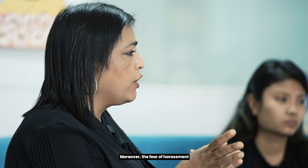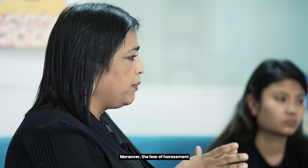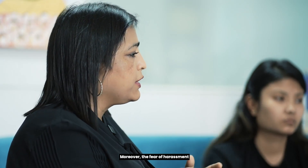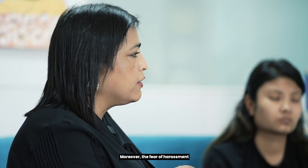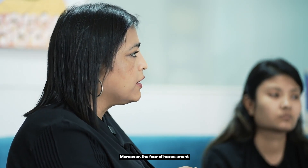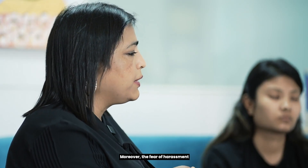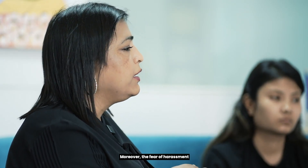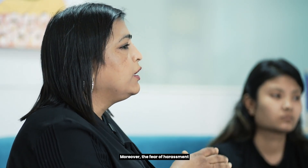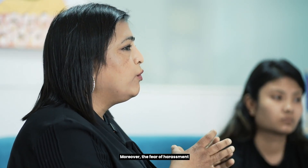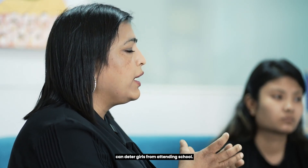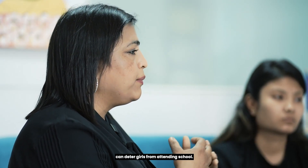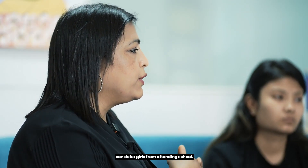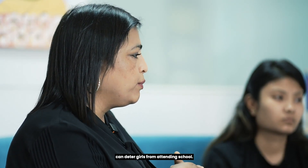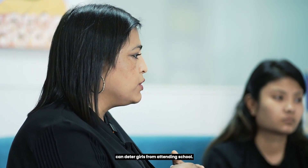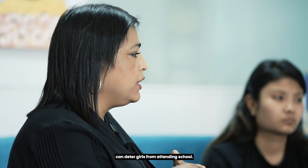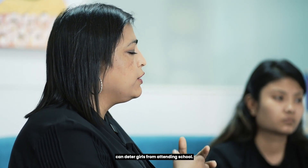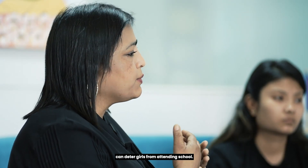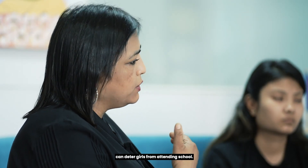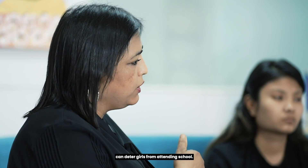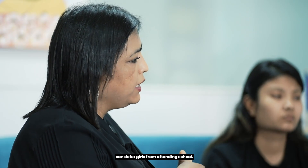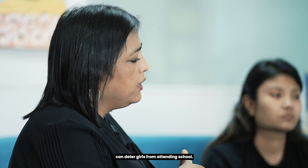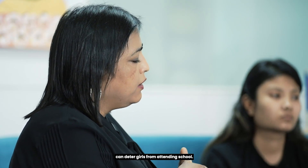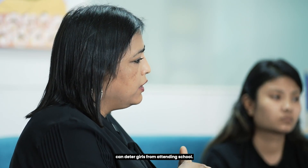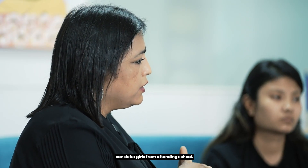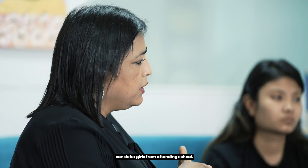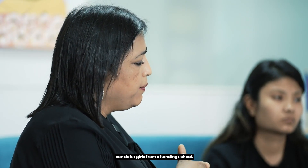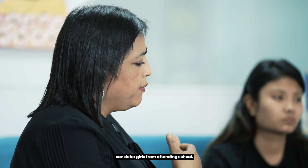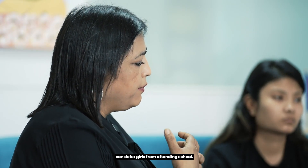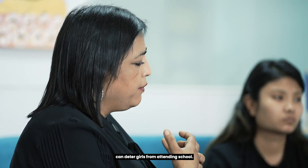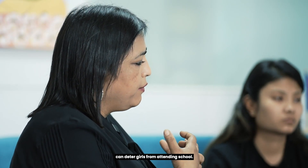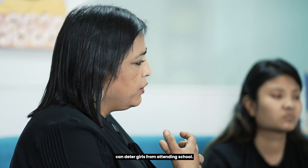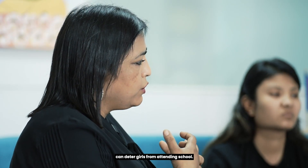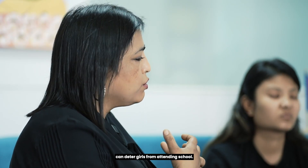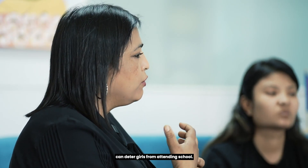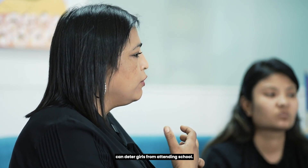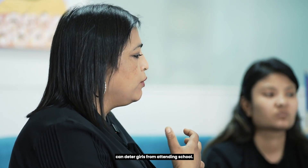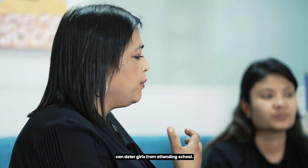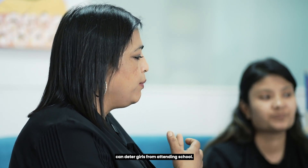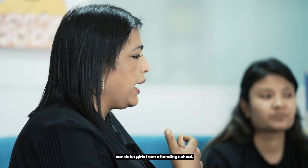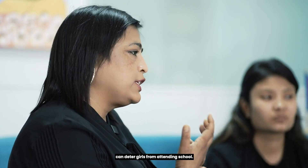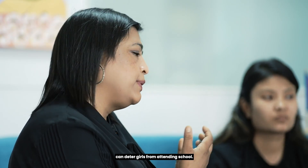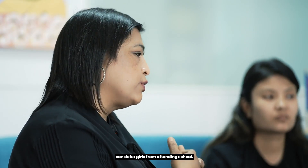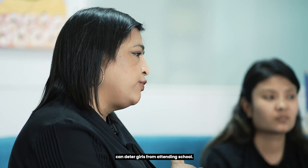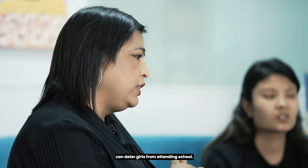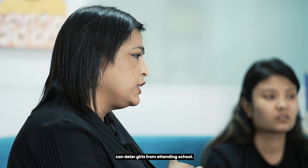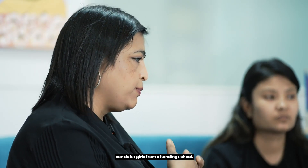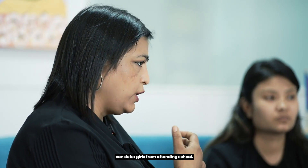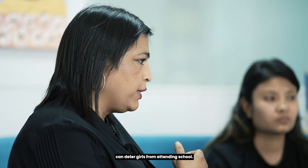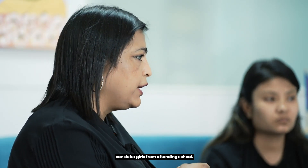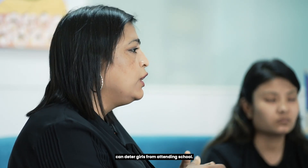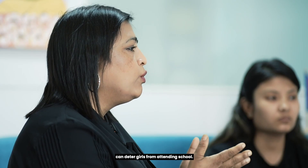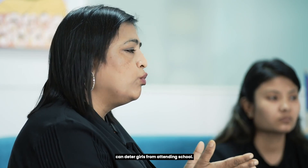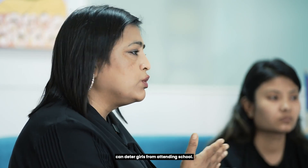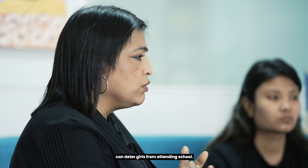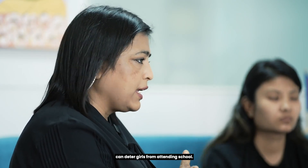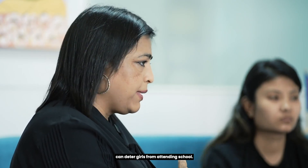नि त अरू अन्य व्यक्तिहरूसँग पनि, उहाँहरूले पनि नबुझ्ने अनि त्यसपछि उसलाई अलिकति त्यस्तो ह्यारेसमेन्टको फिलिङ्स भयो